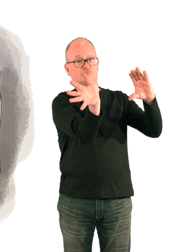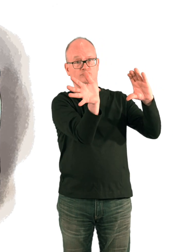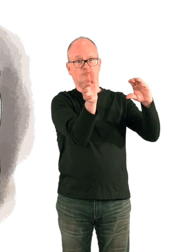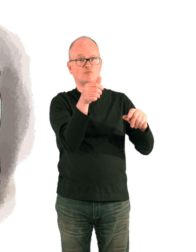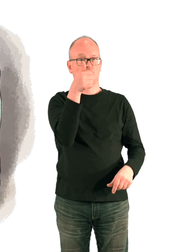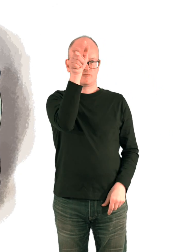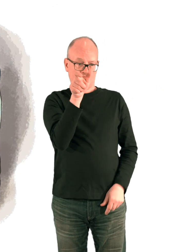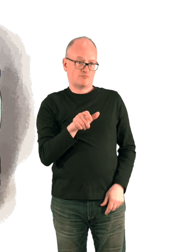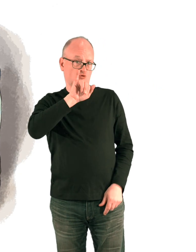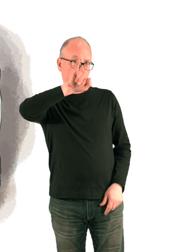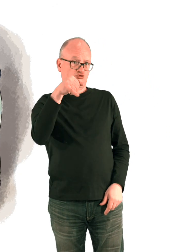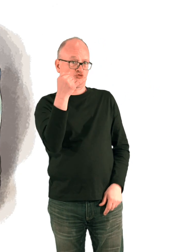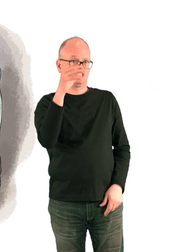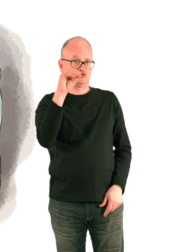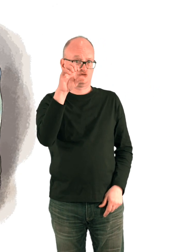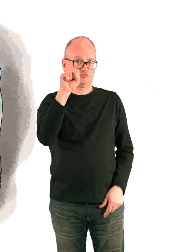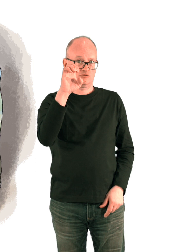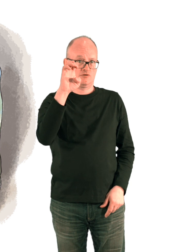Joseph met Jésus dans une tombe.